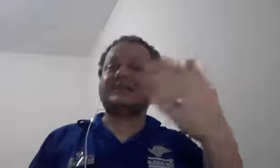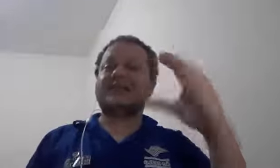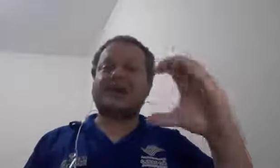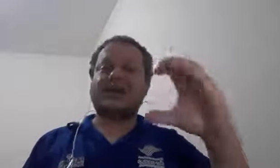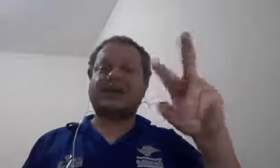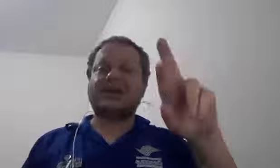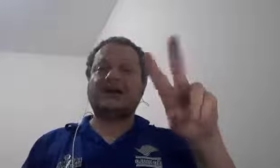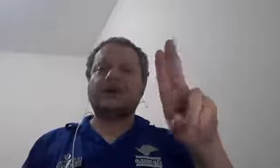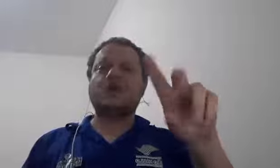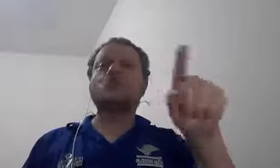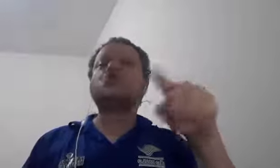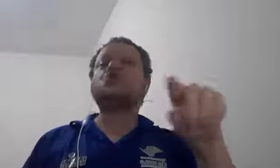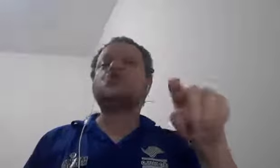Santa Cruz.